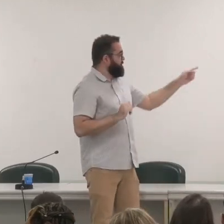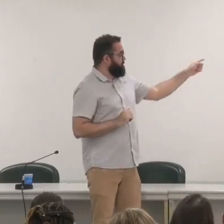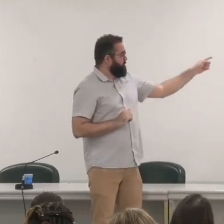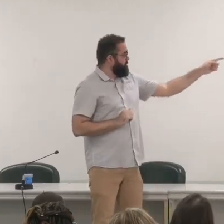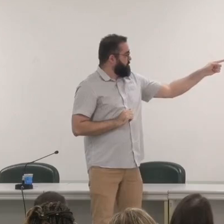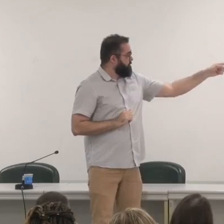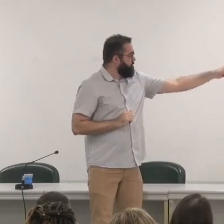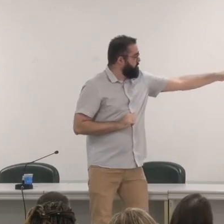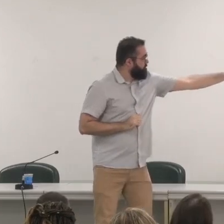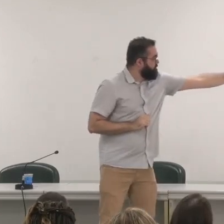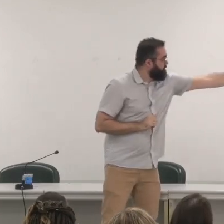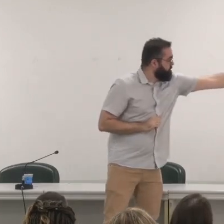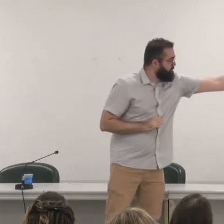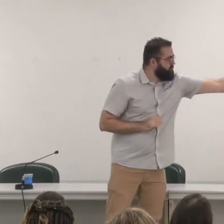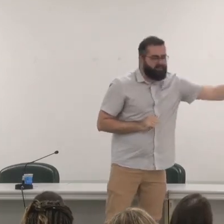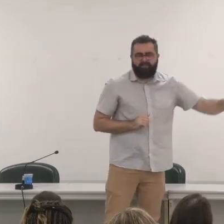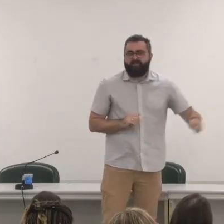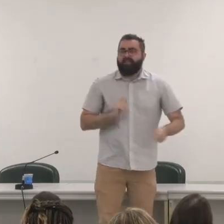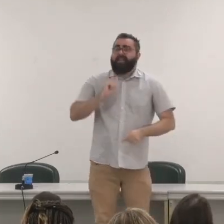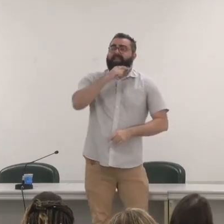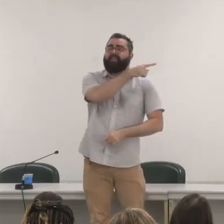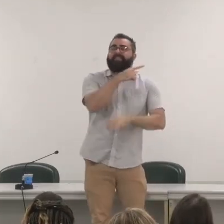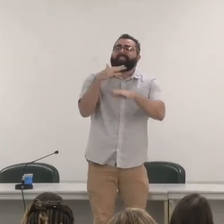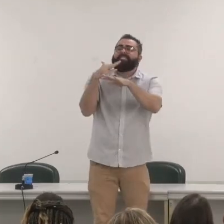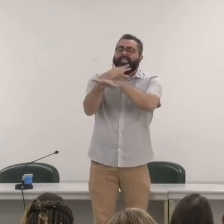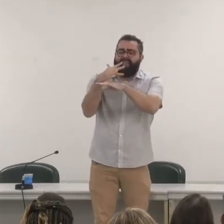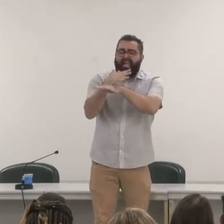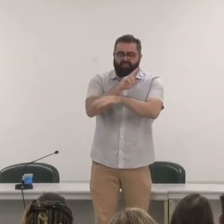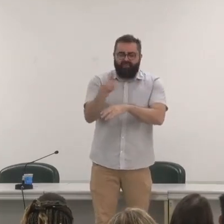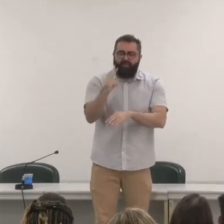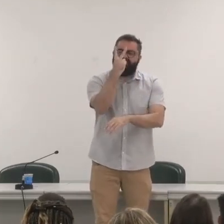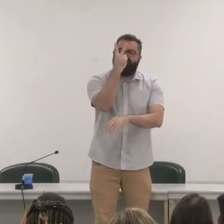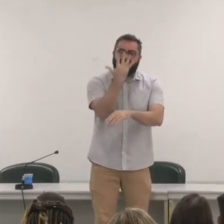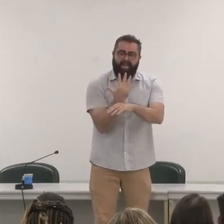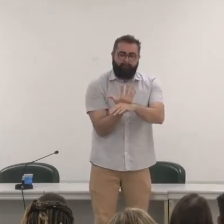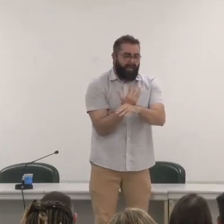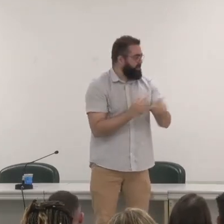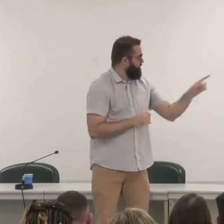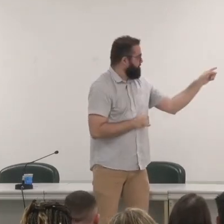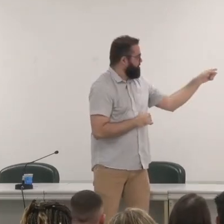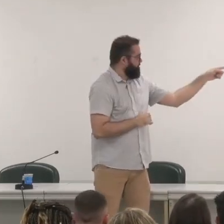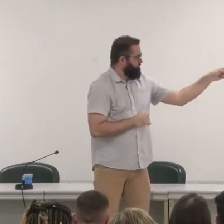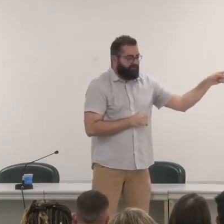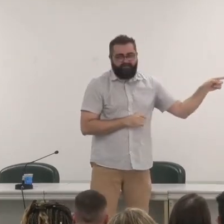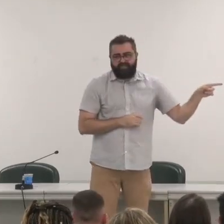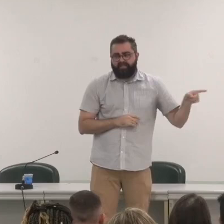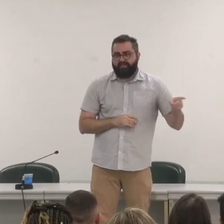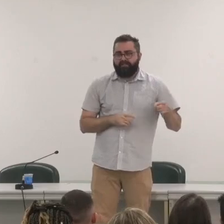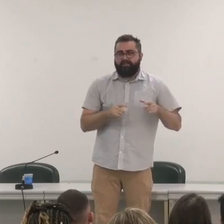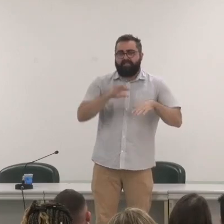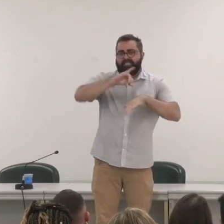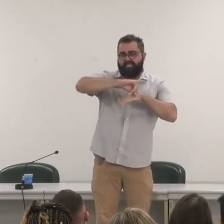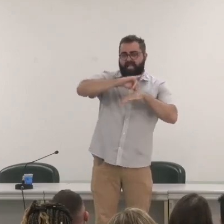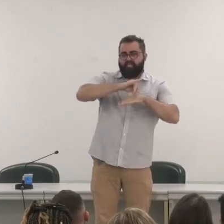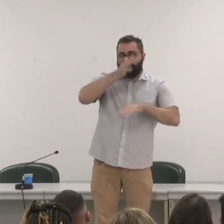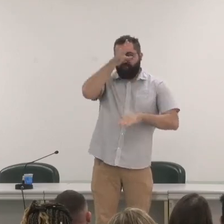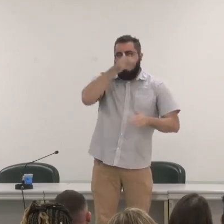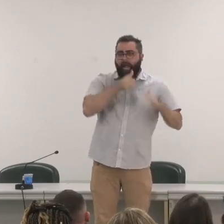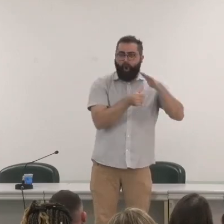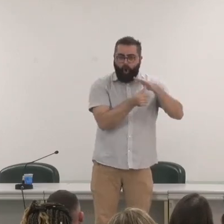sinais emergente que é conhecida como Sena. A cidade da onde essa comunidade está